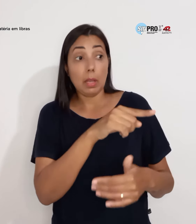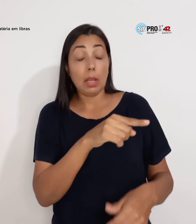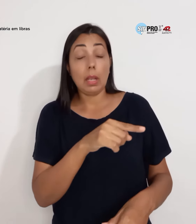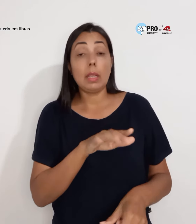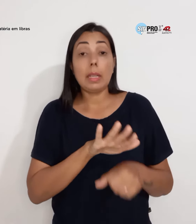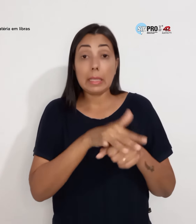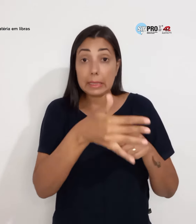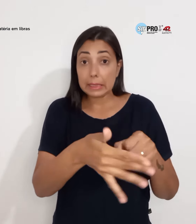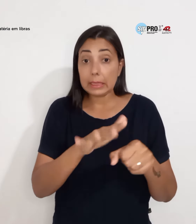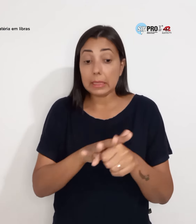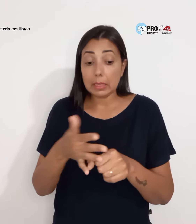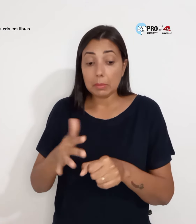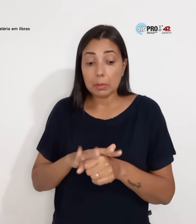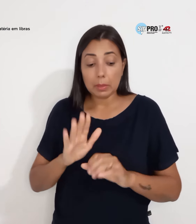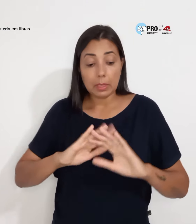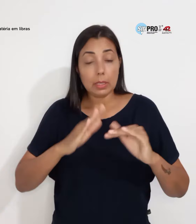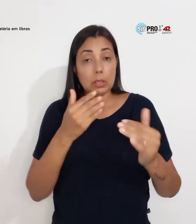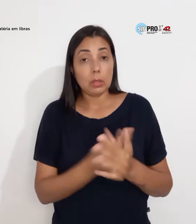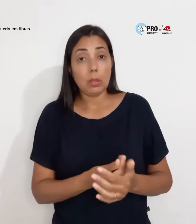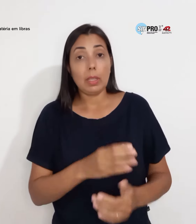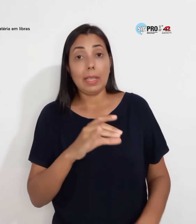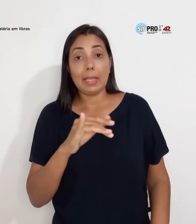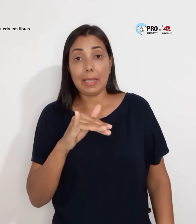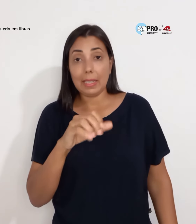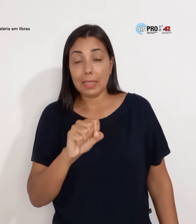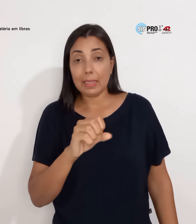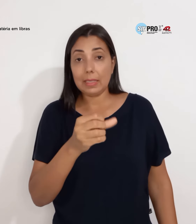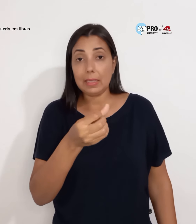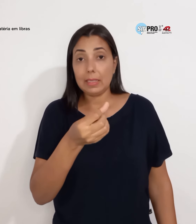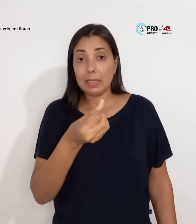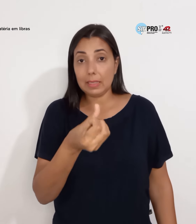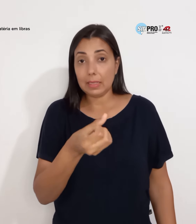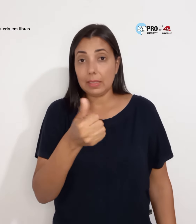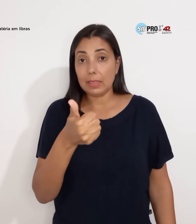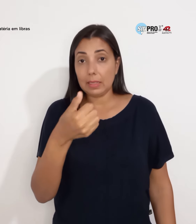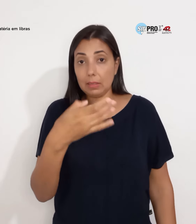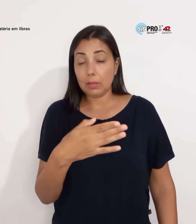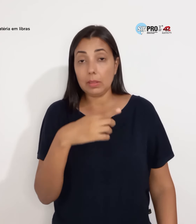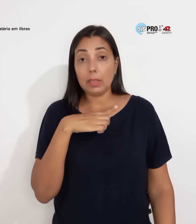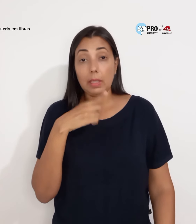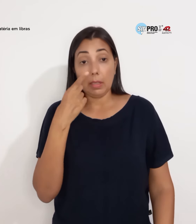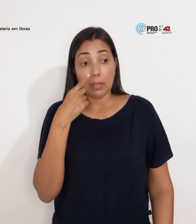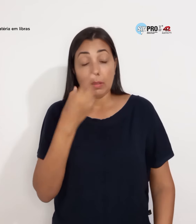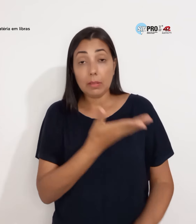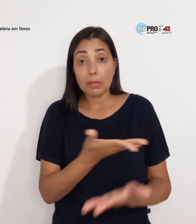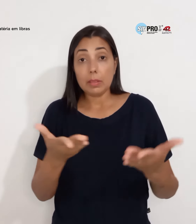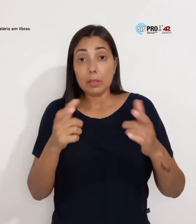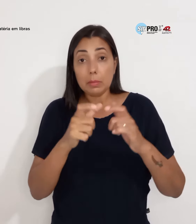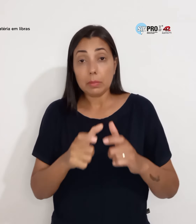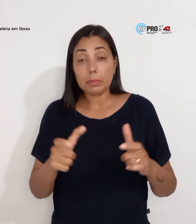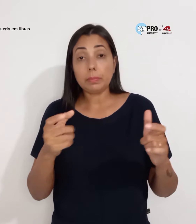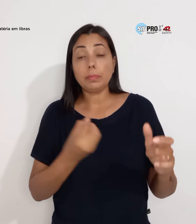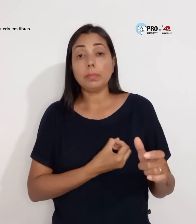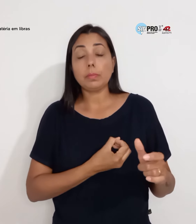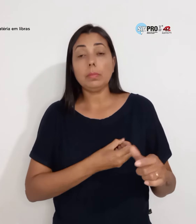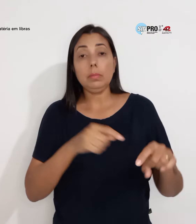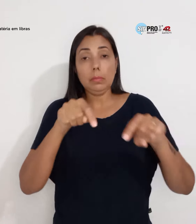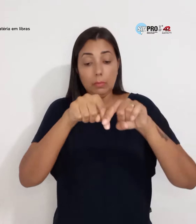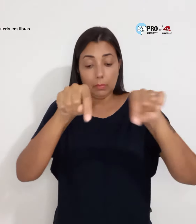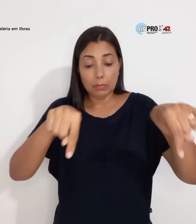Samambaia, por exemplo, a escola classe 614 tem previsão de ampliação do número de salas de